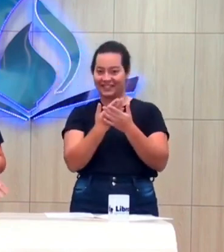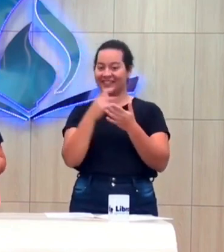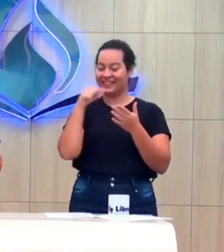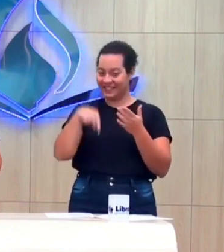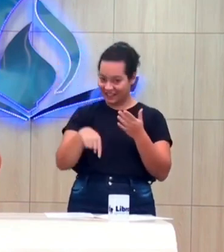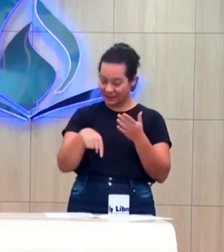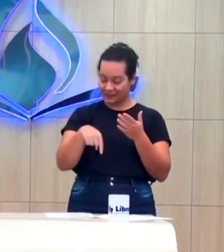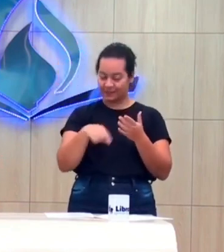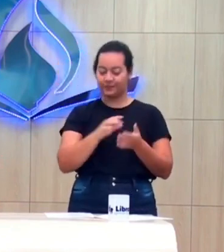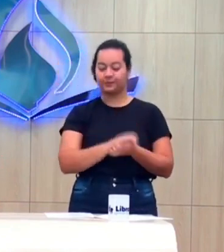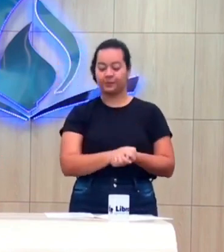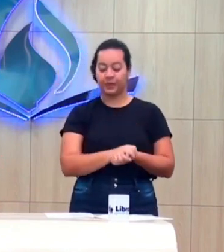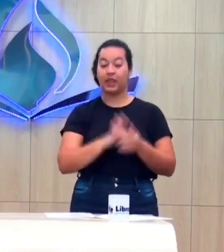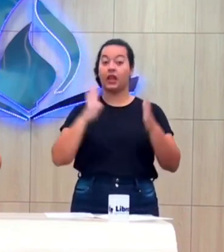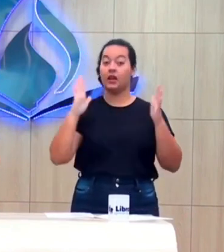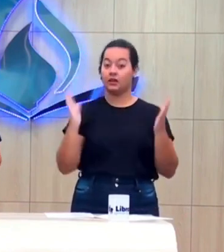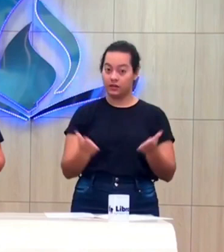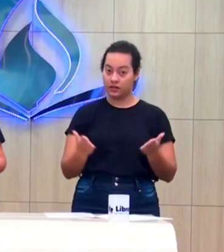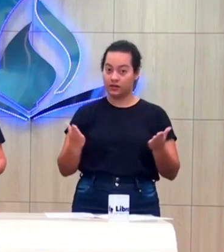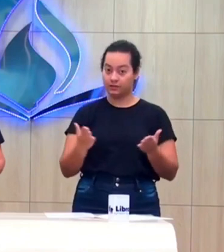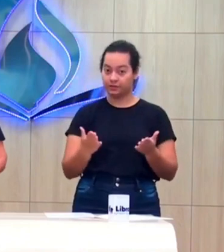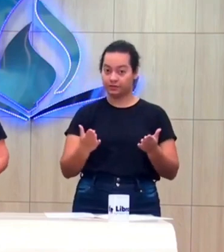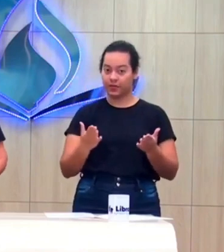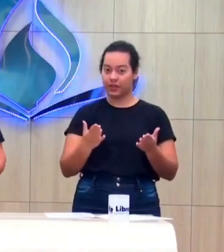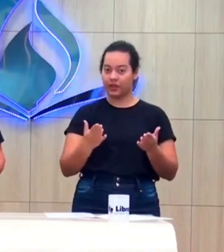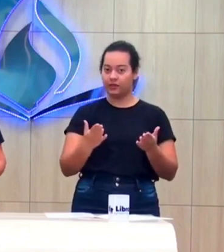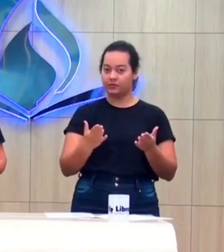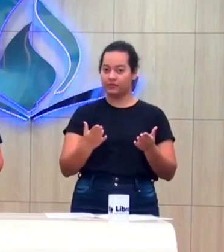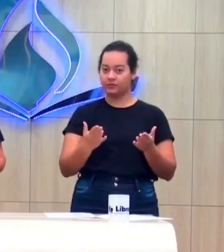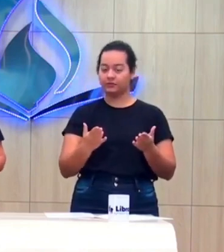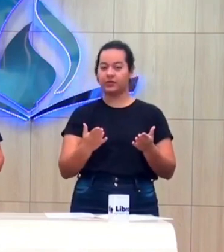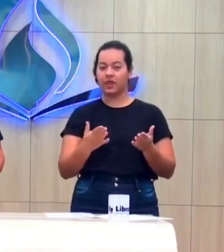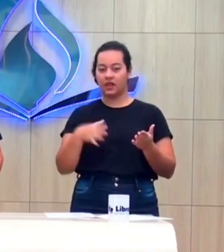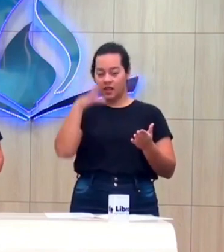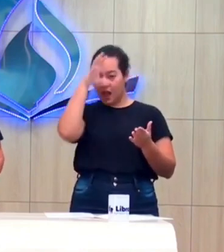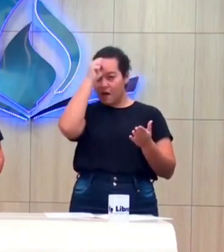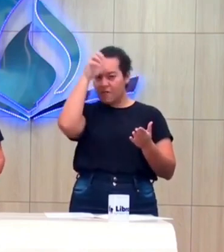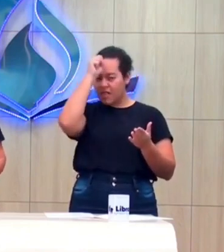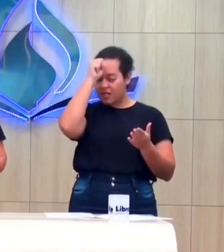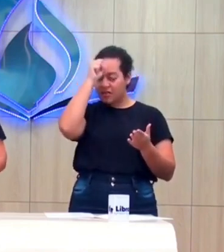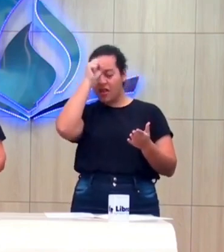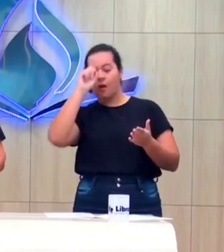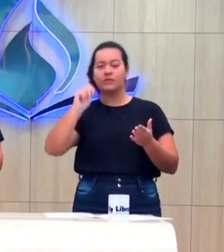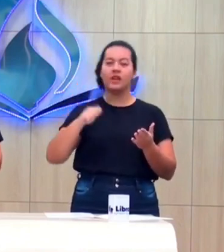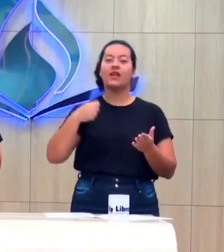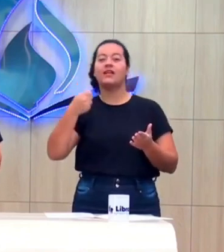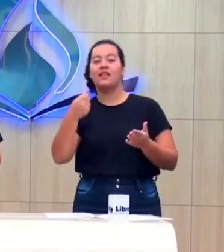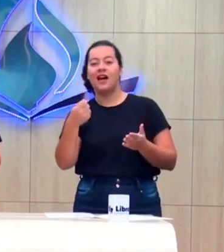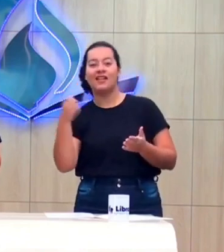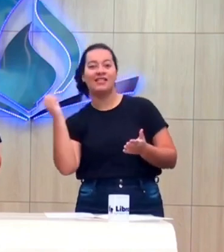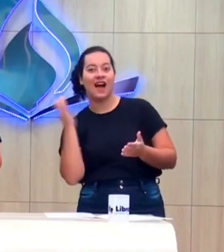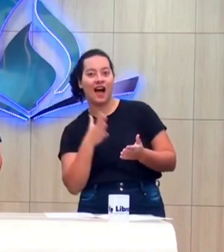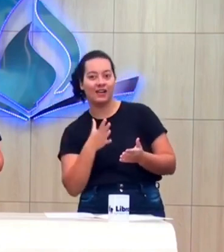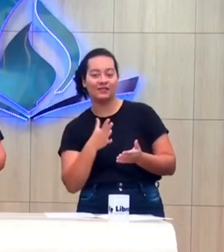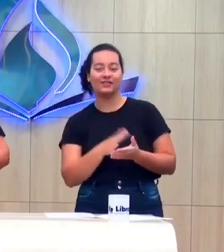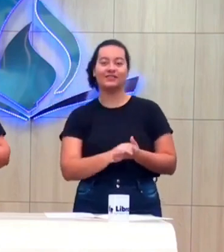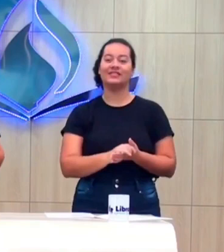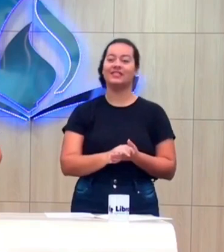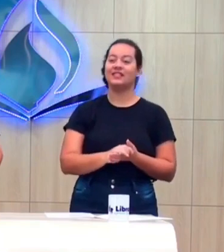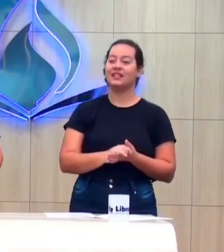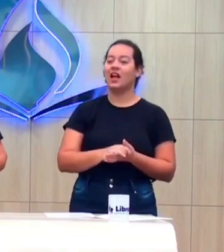Nesse segundo bloco, nós vamos aprender um pouco de alguns sinais. Nós aprendemos